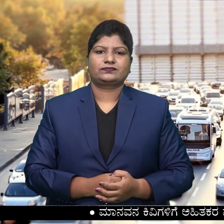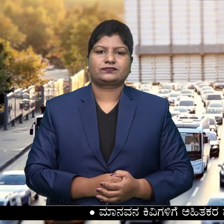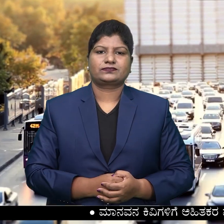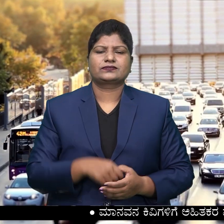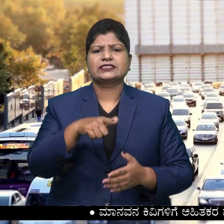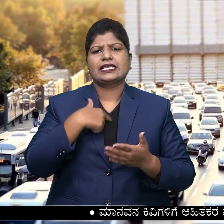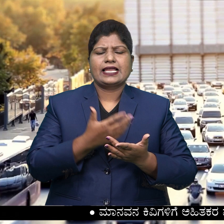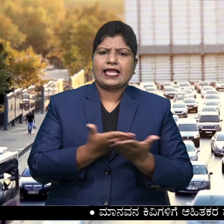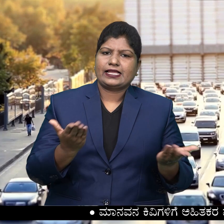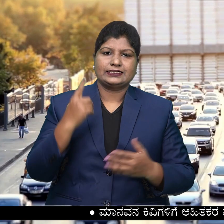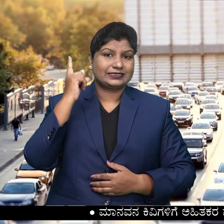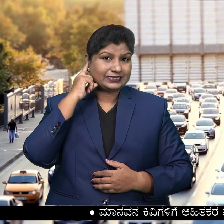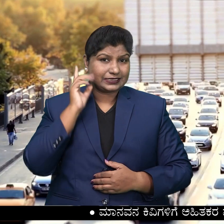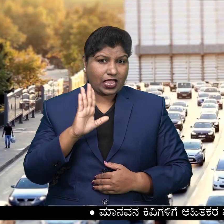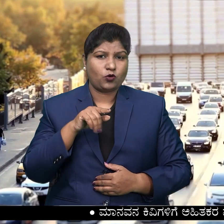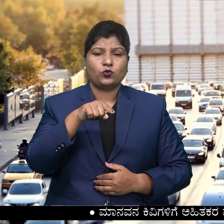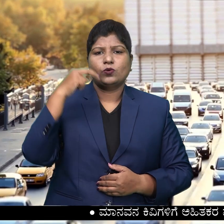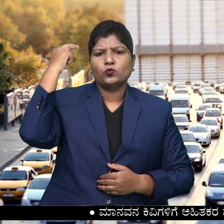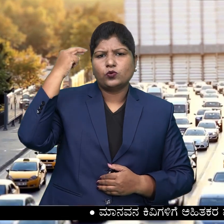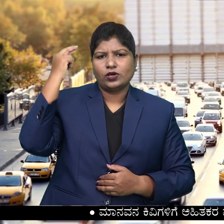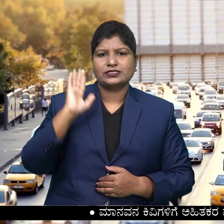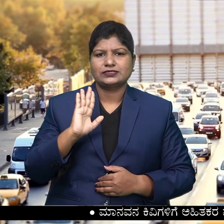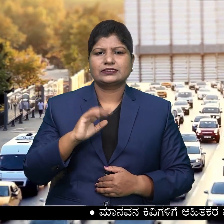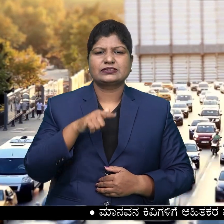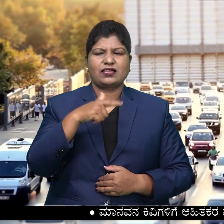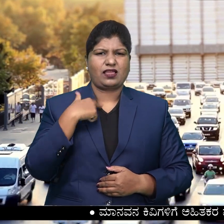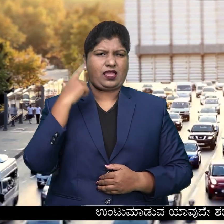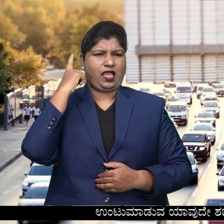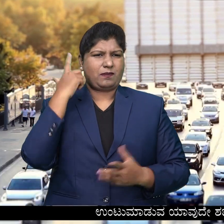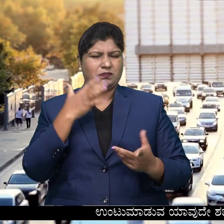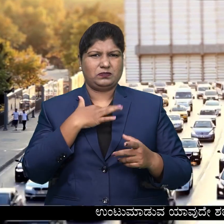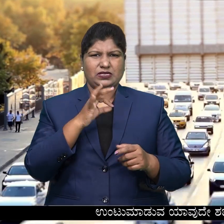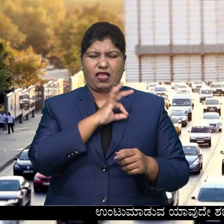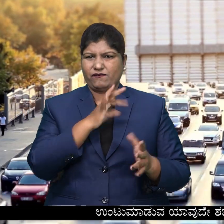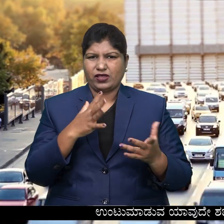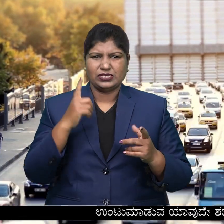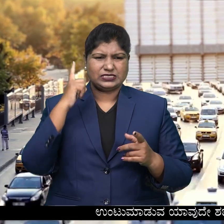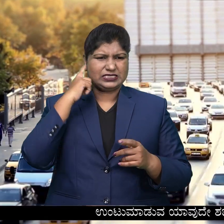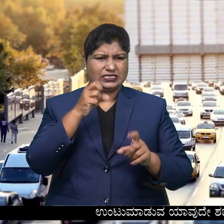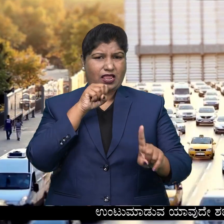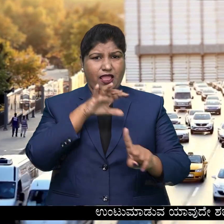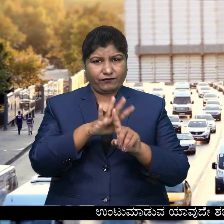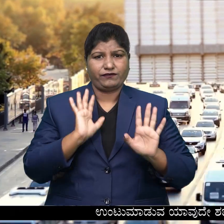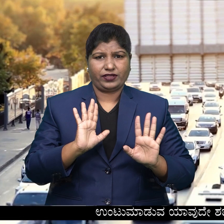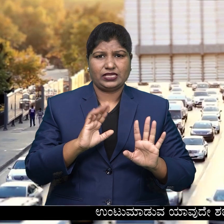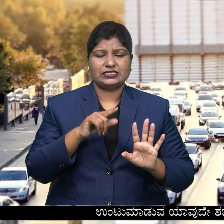ಮಾನವನ ಕಿವಿಗಳಿಗೆ ಅಹಿತಕರ ಪರಿಣಾಮಗಳನ್ನ ಮತ್ತು ಅಸ್ವಸ್ಥತೆಯನ್ನ ಉಂಟು ಮಾಡುವ ಯಾವುದೇ ಶಬ್ದವನ್ನ ಶಬ್ದ ಎಂದು